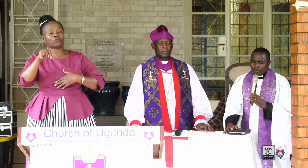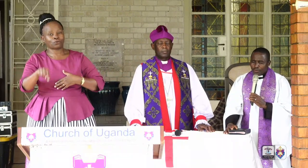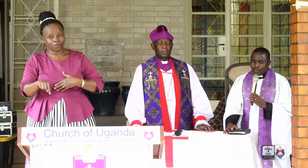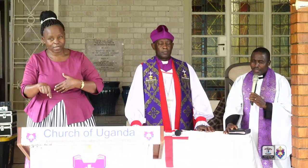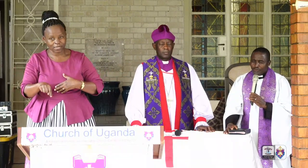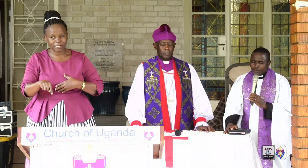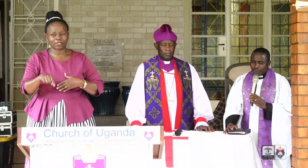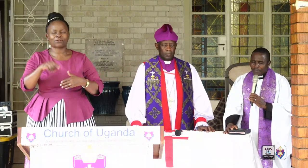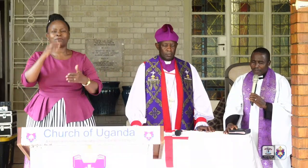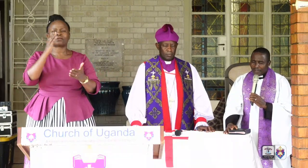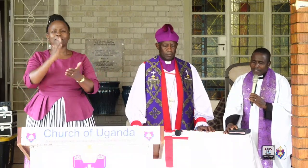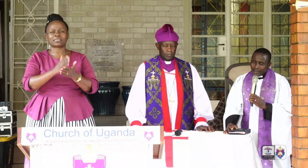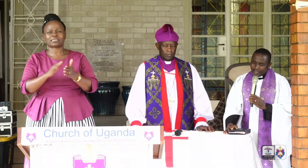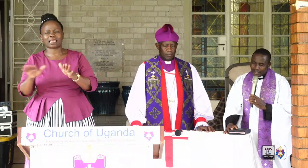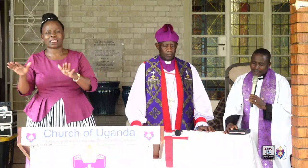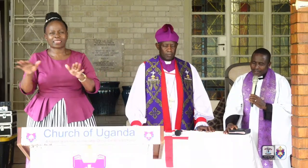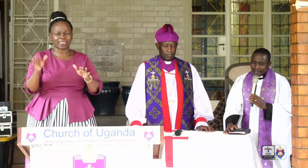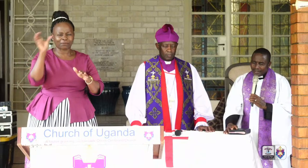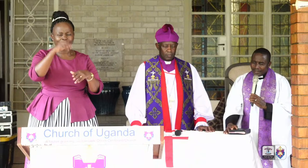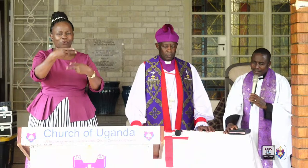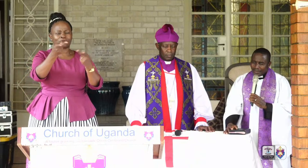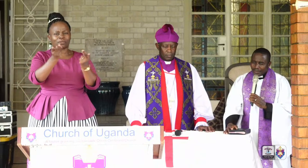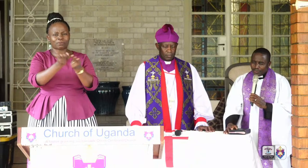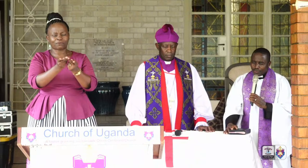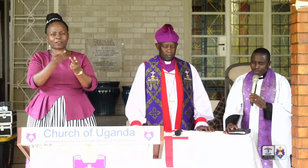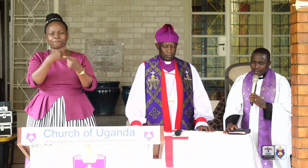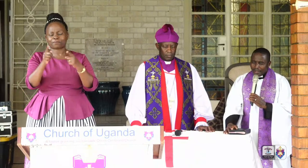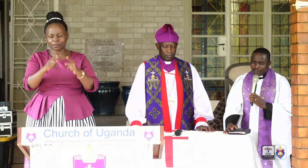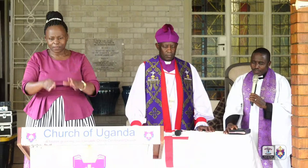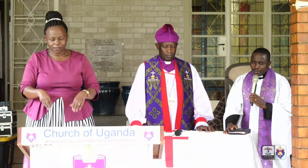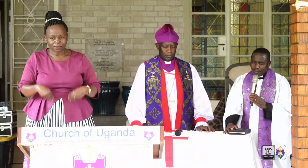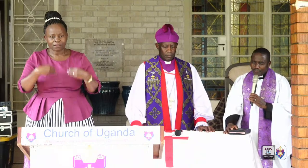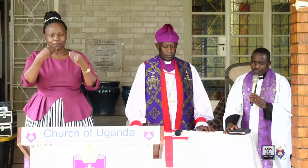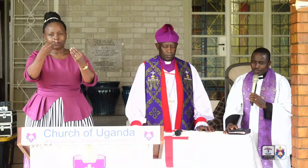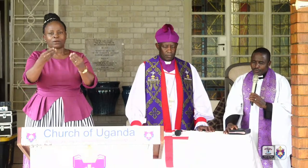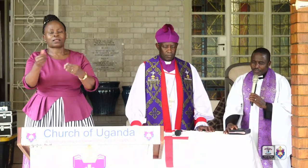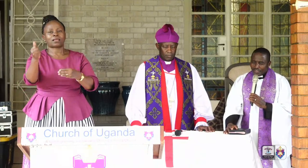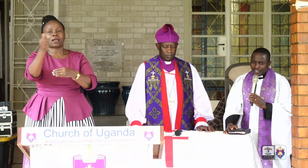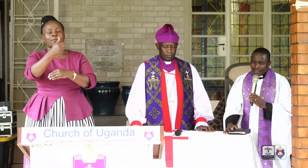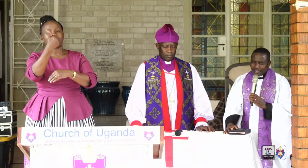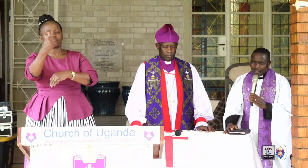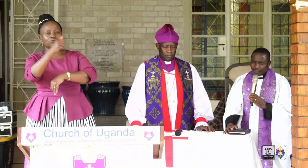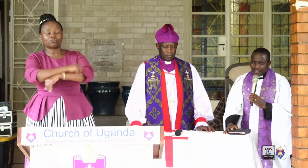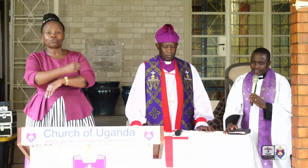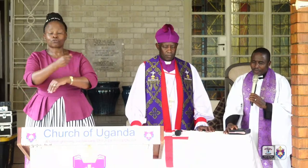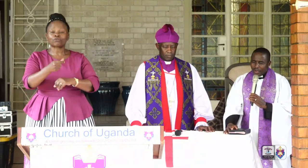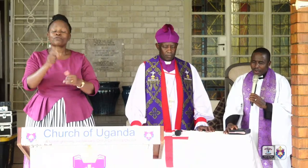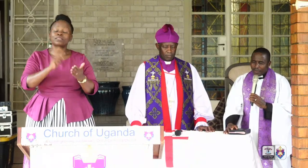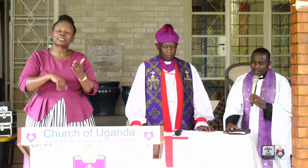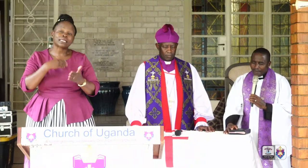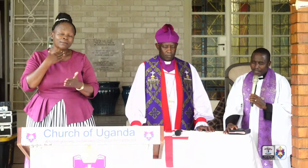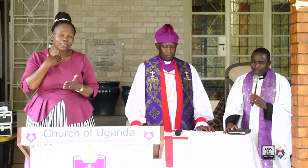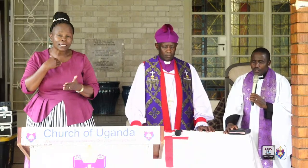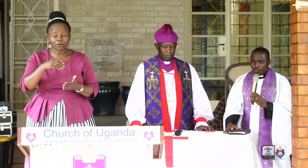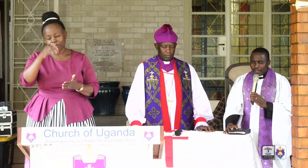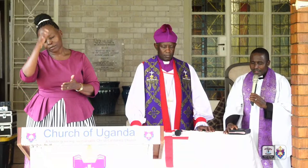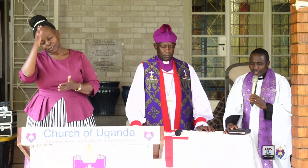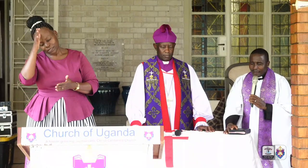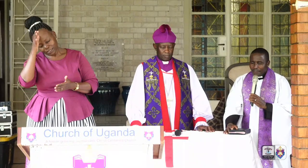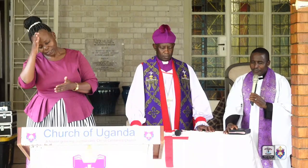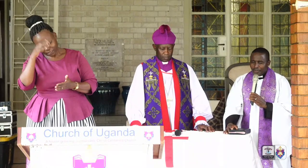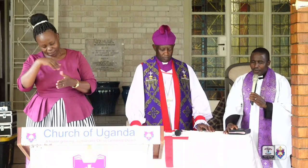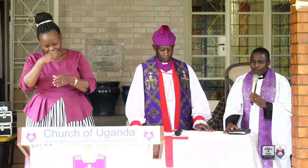oluyogano olw'okunoonya ebifo naye gabiira olw'okutwala abaana ku ssomero school fees n'ebyetaago taata kabaka wakabaka